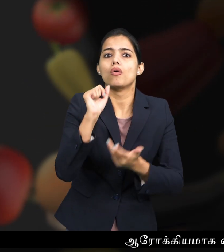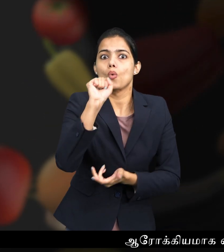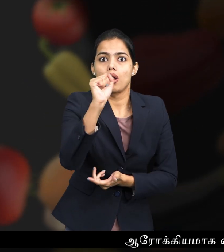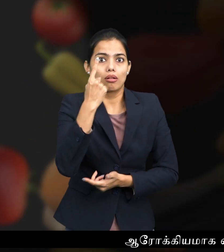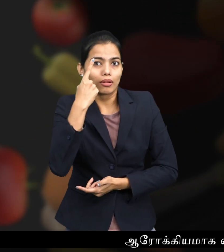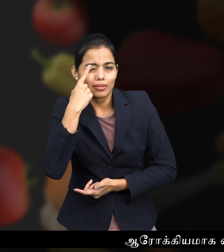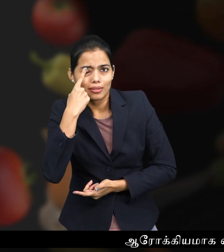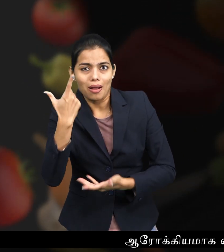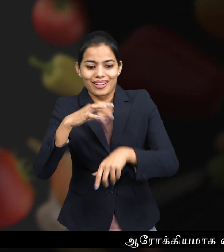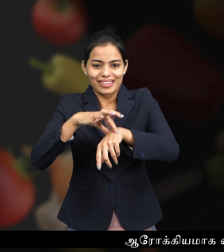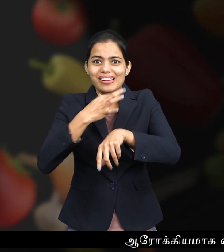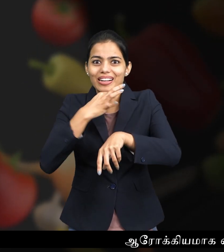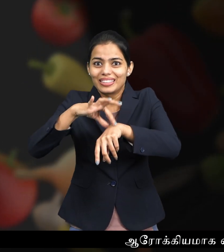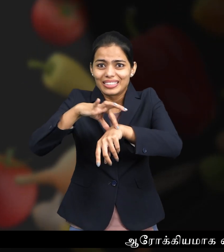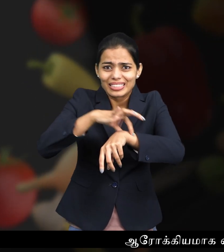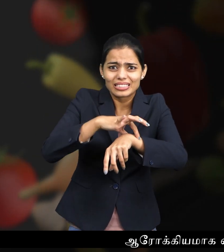உதவுகிறது.